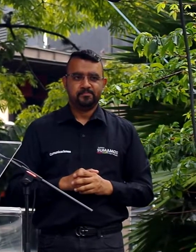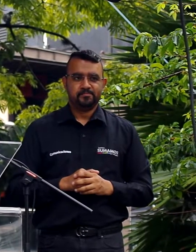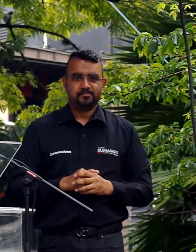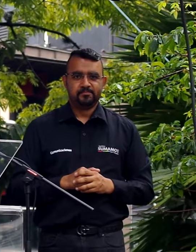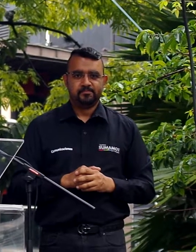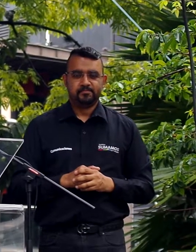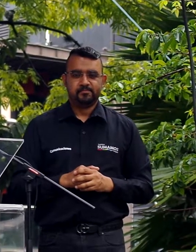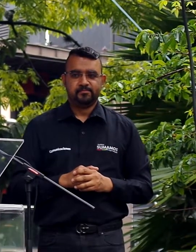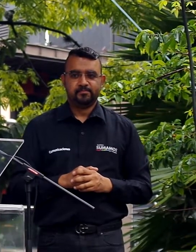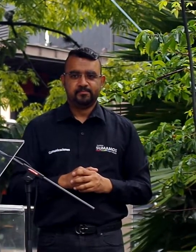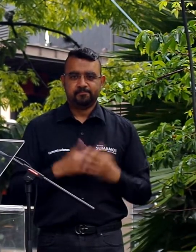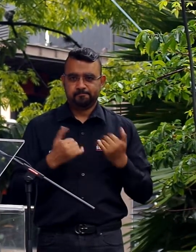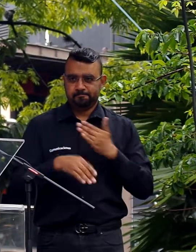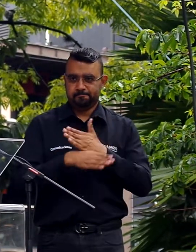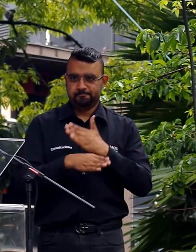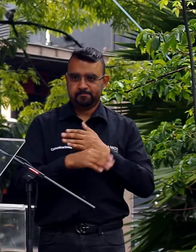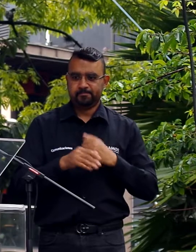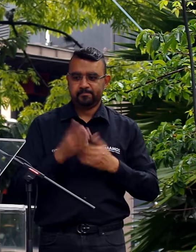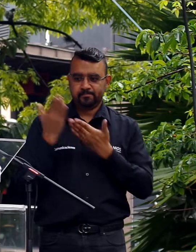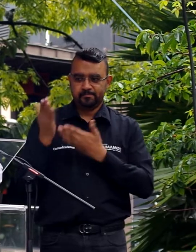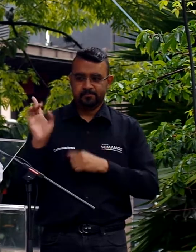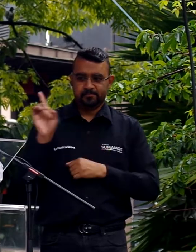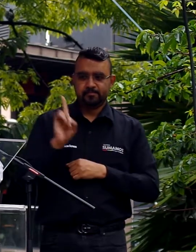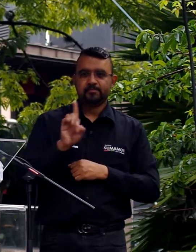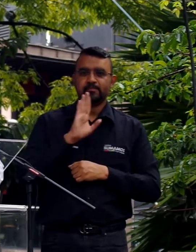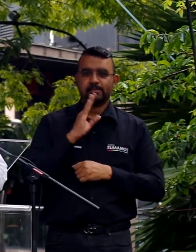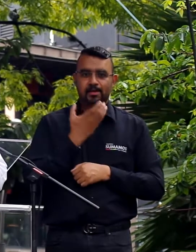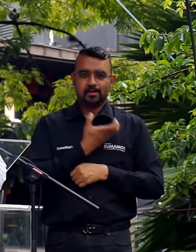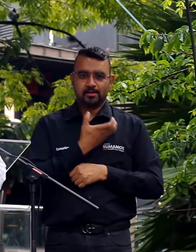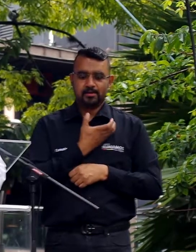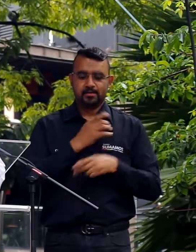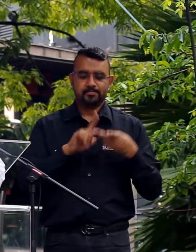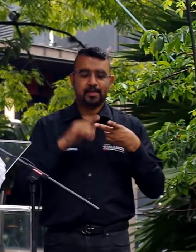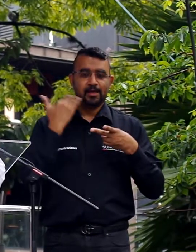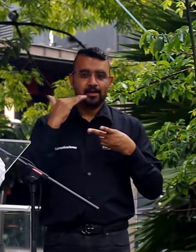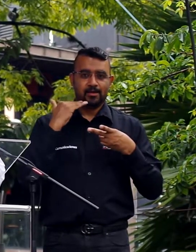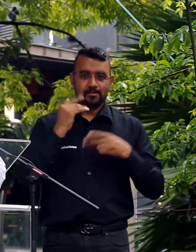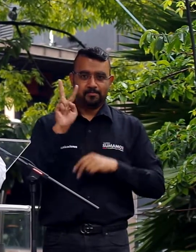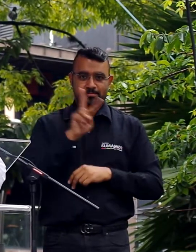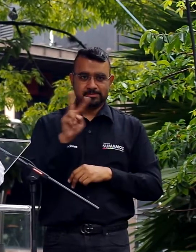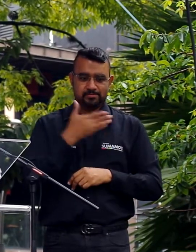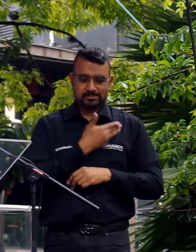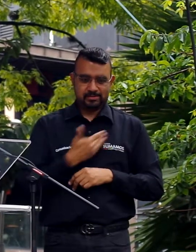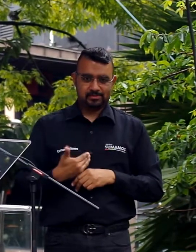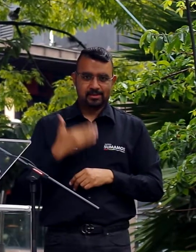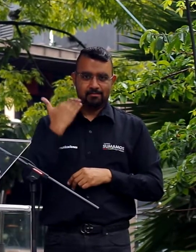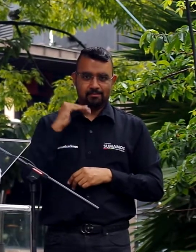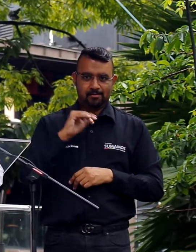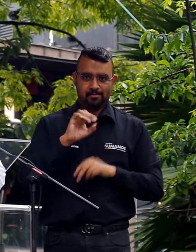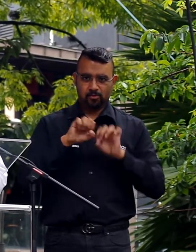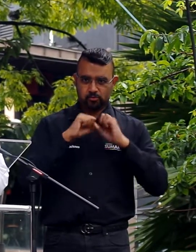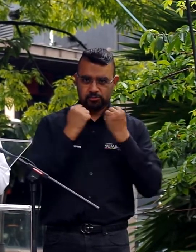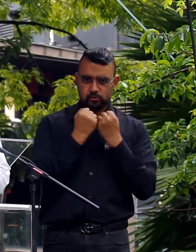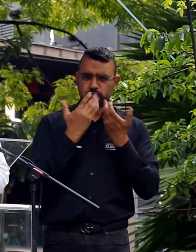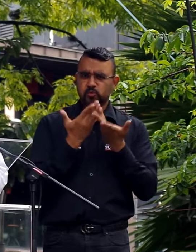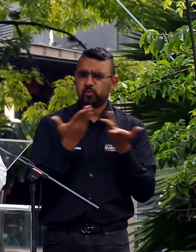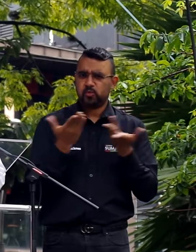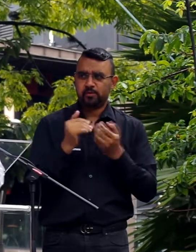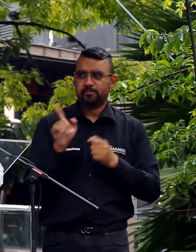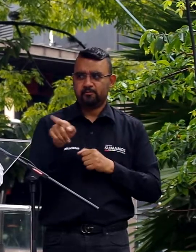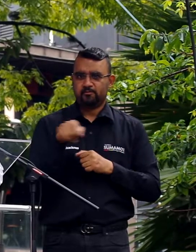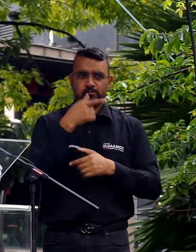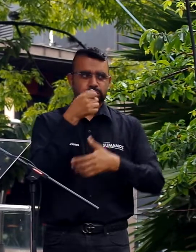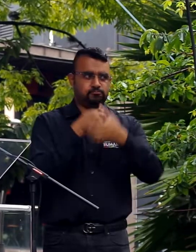Continuando con este acto, invito al señor alcalde, a la presidenta del consejo y a los vicepresidentes primero y segundo a tomar sus puestos para izar